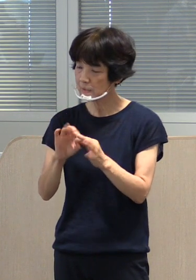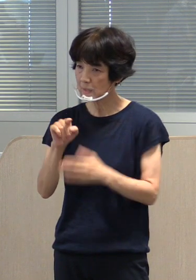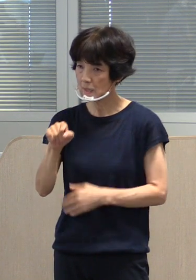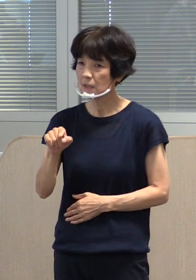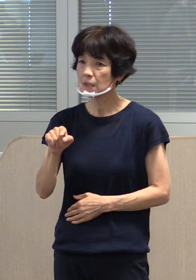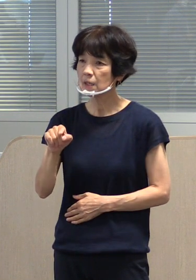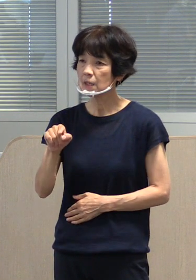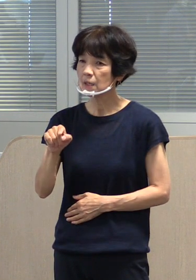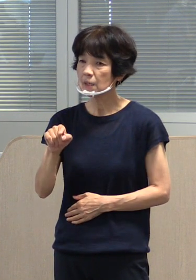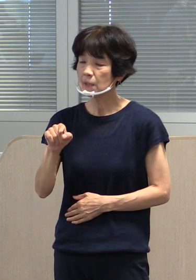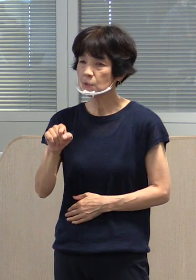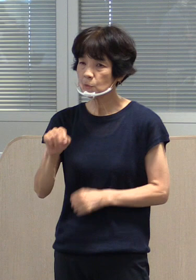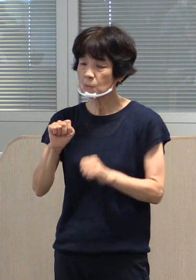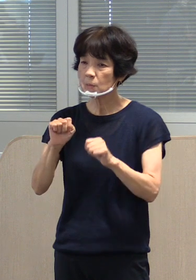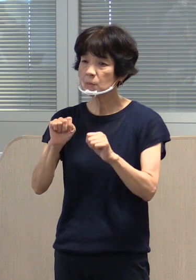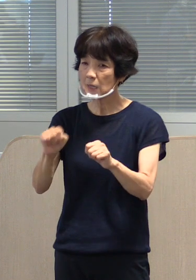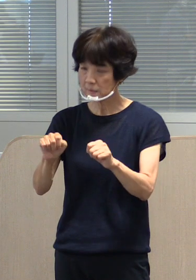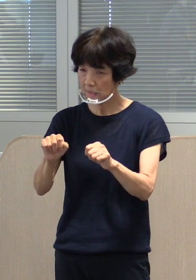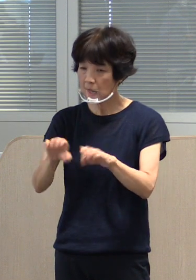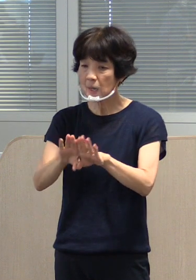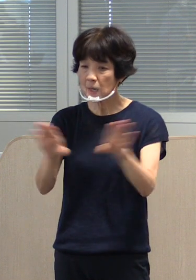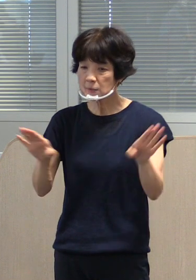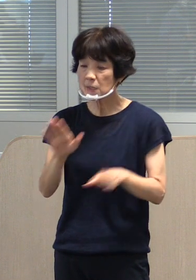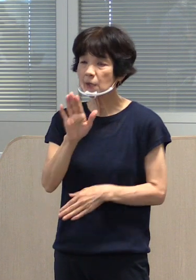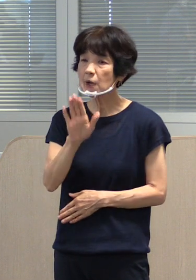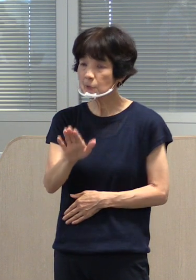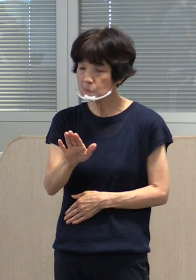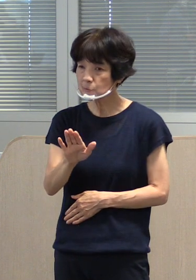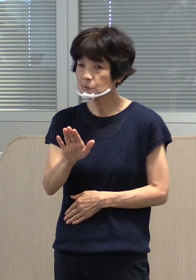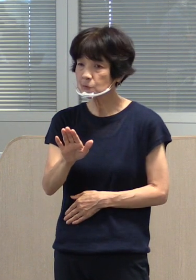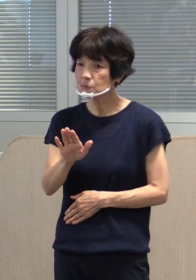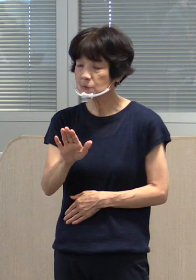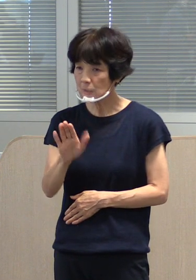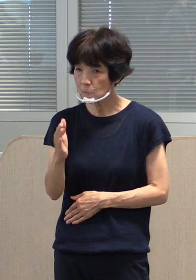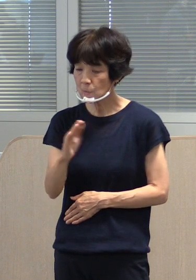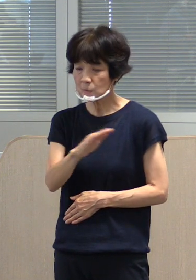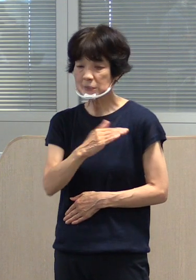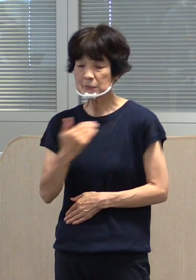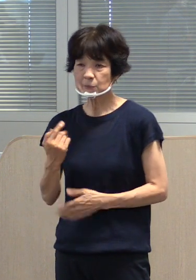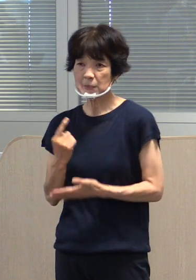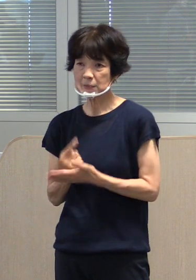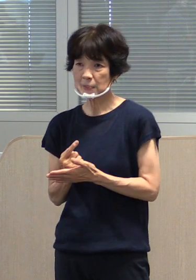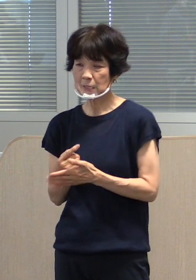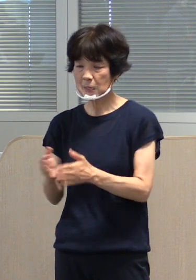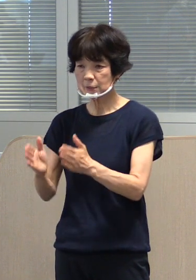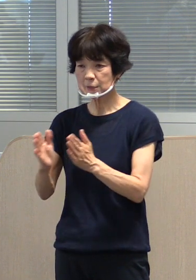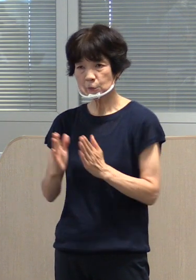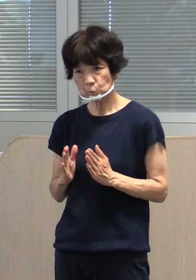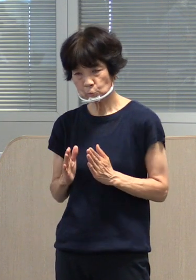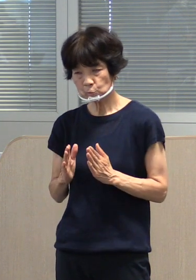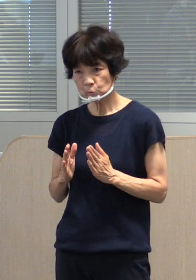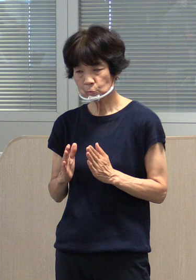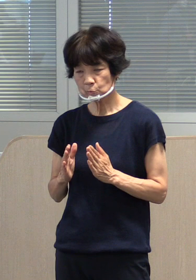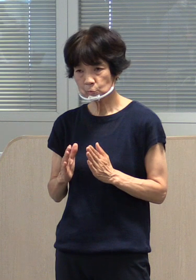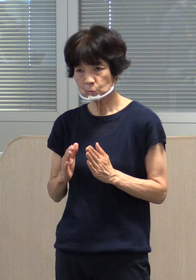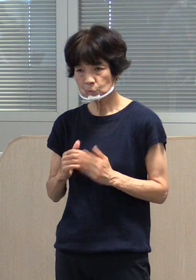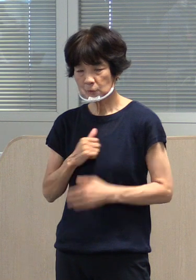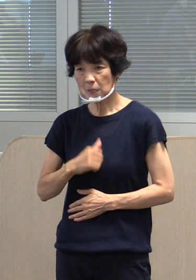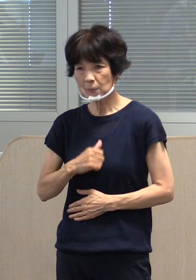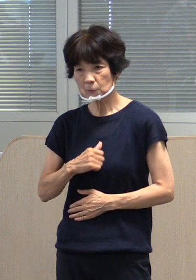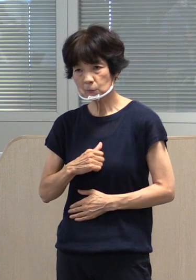オリンピックをやっておいて自分たちがあのだけがね自粛というのはなんとなく理不尽だ